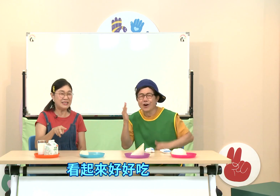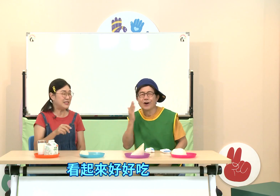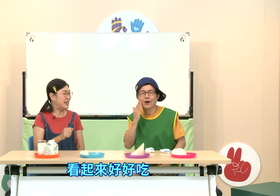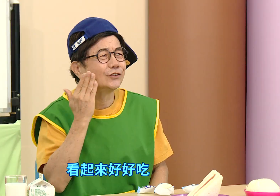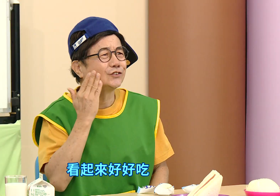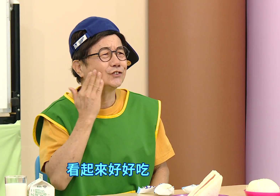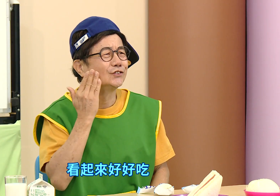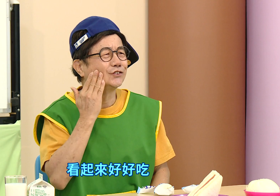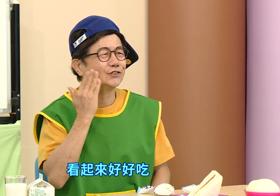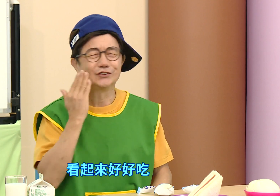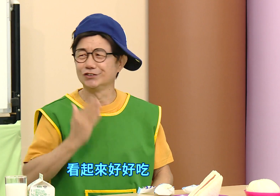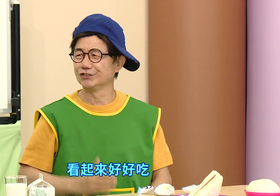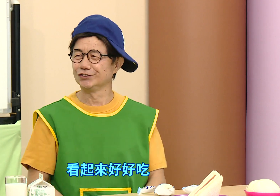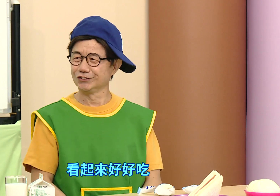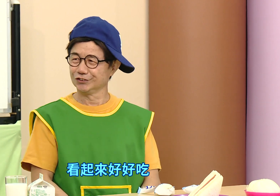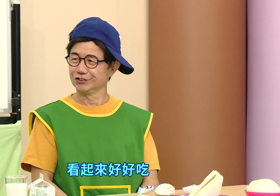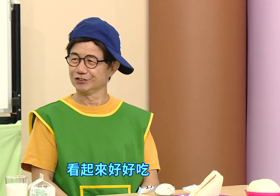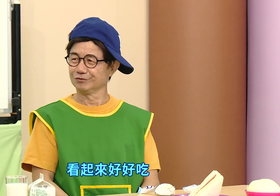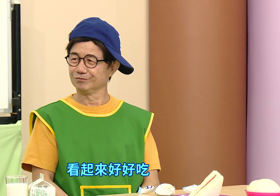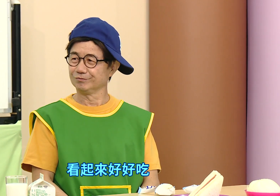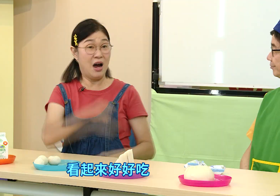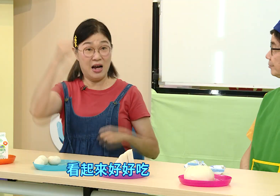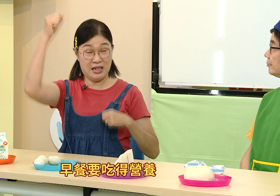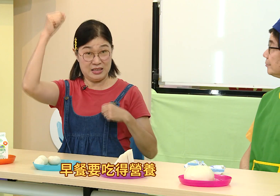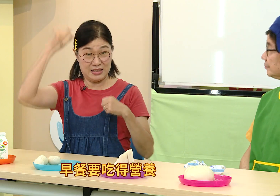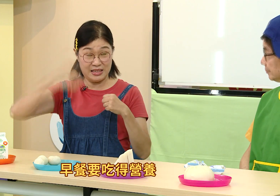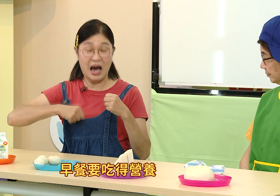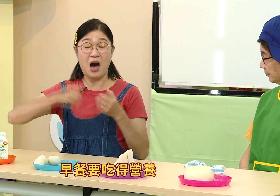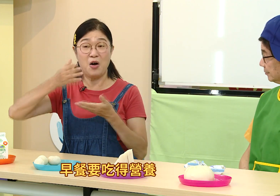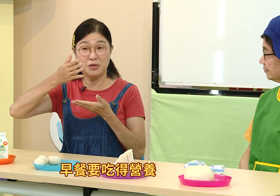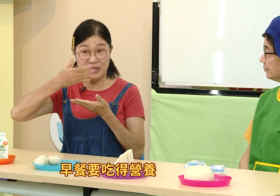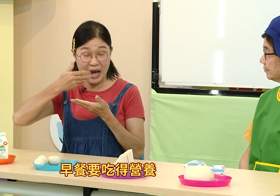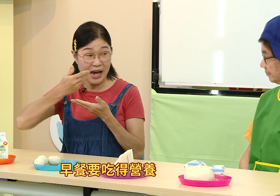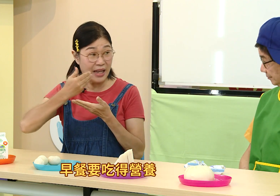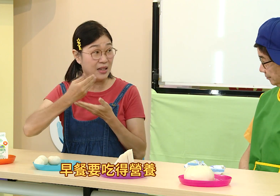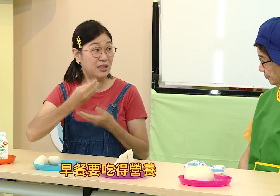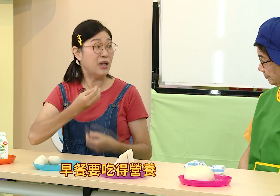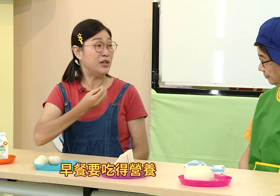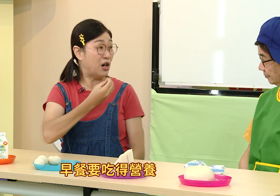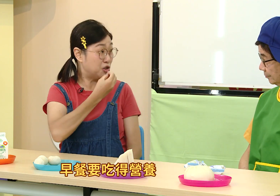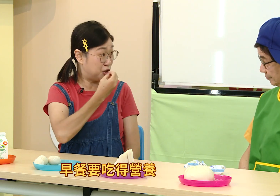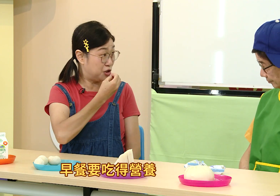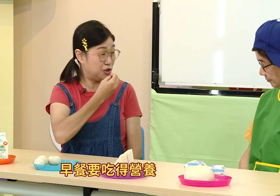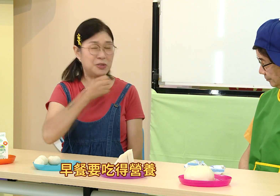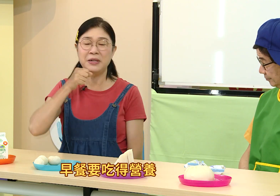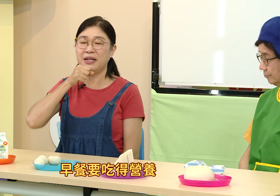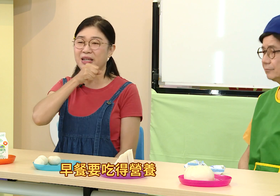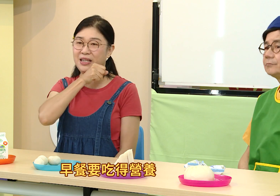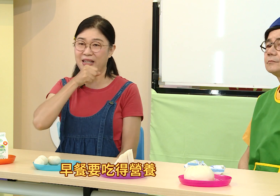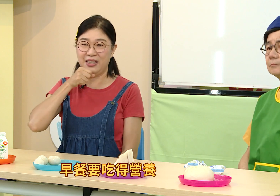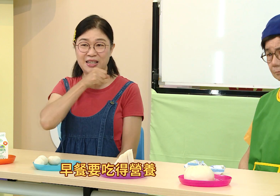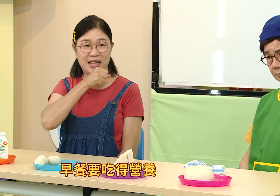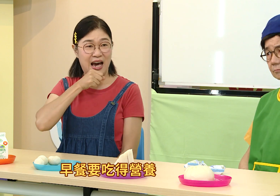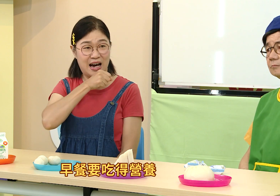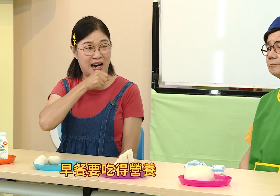起來好好吃喔早餐要吃營養想